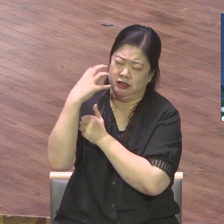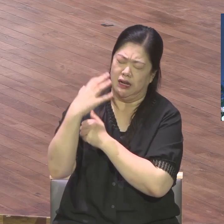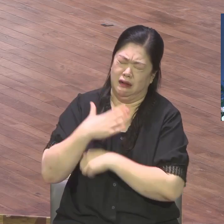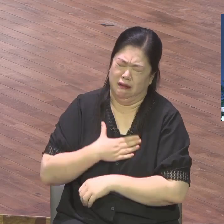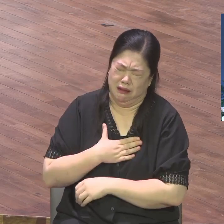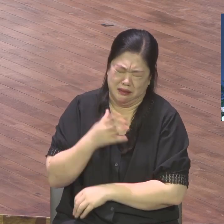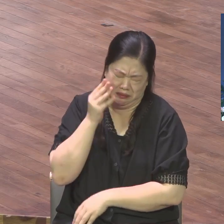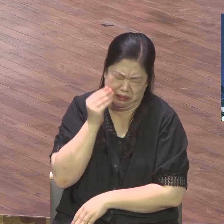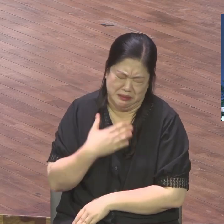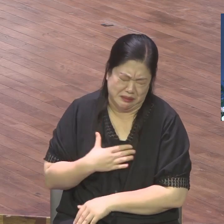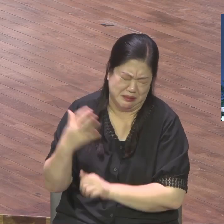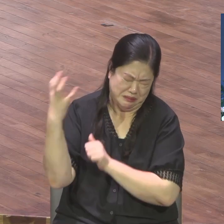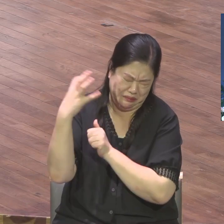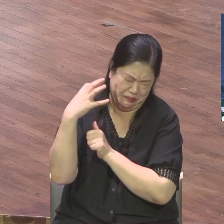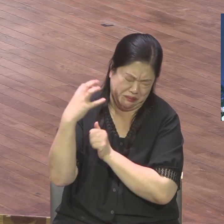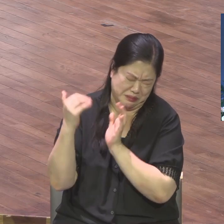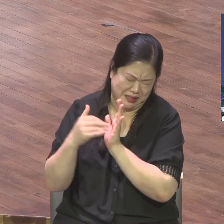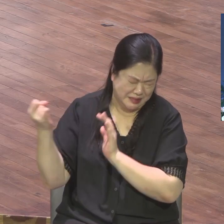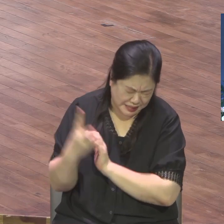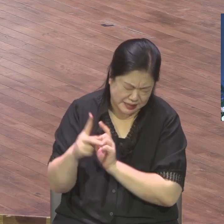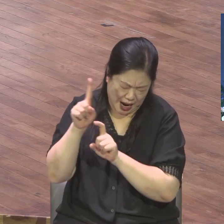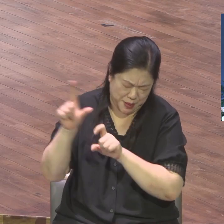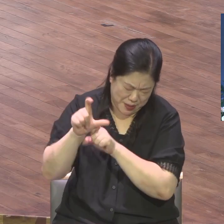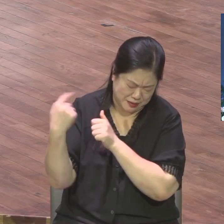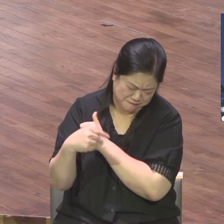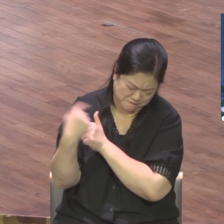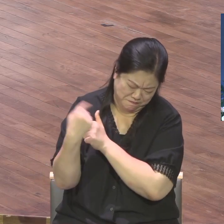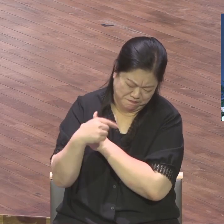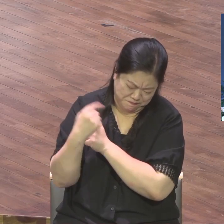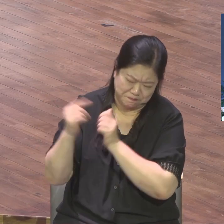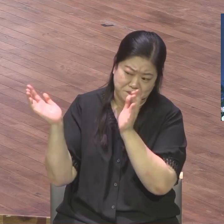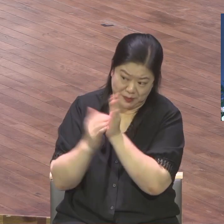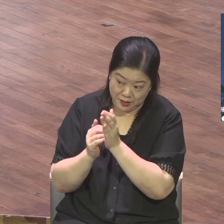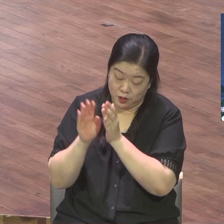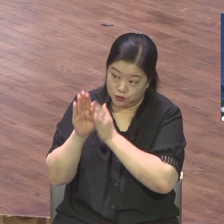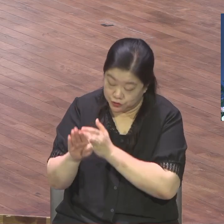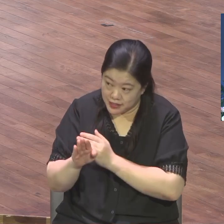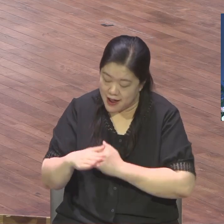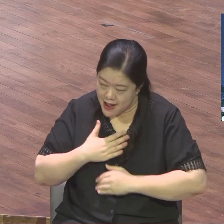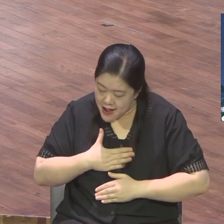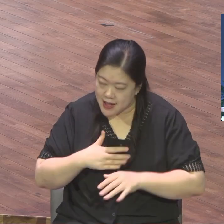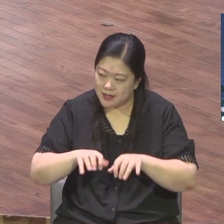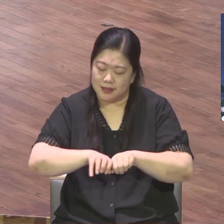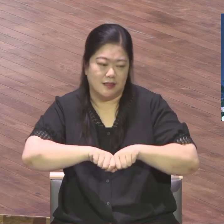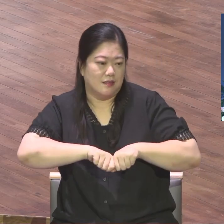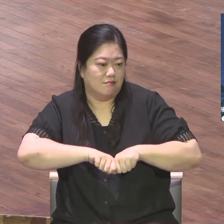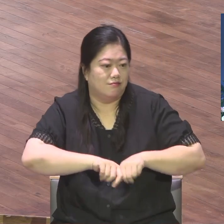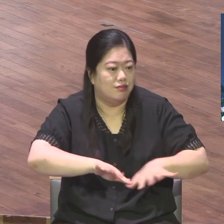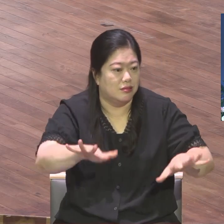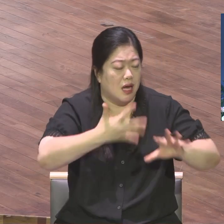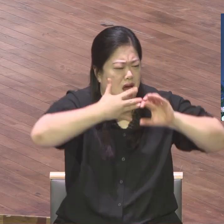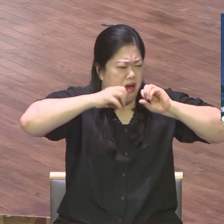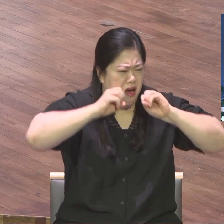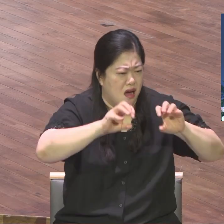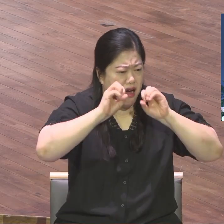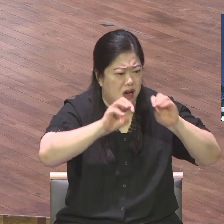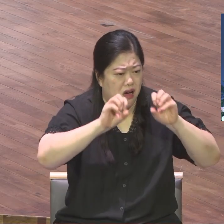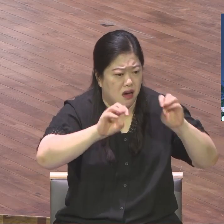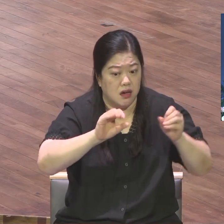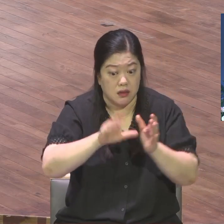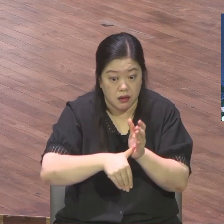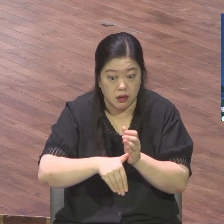전파할 때 주께서 각종 표적을 주시고 또 이 뭡니까? 복음 전파가 더 효과적으로 되도록 역사를 일으켜